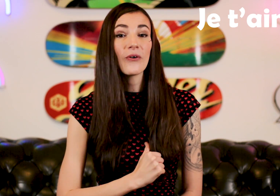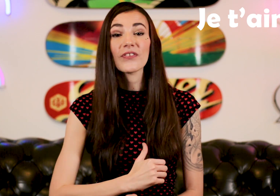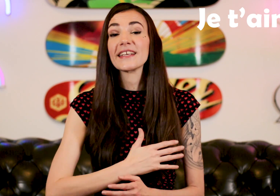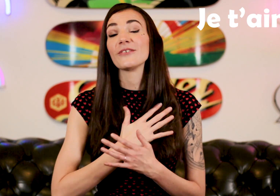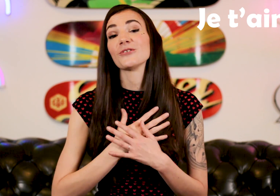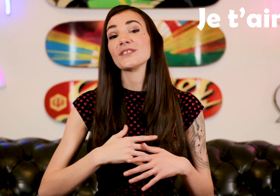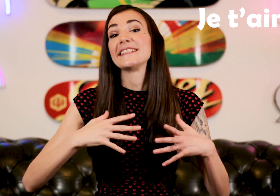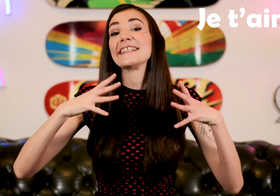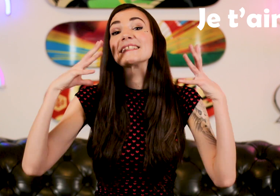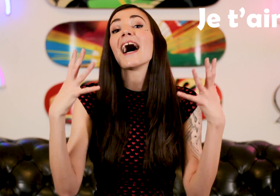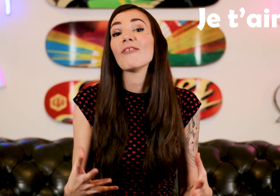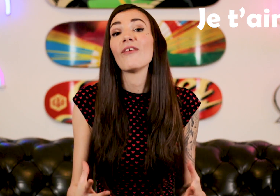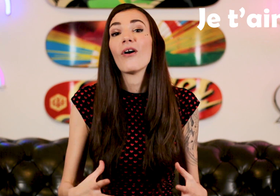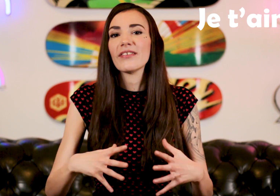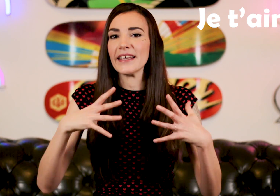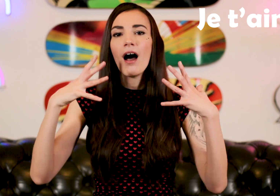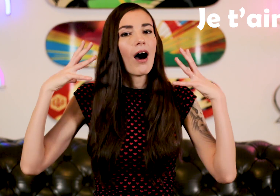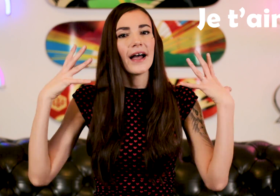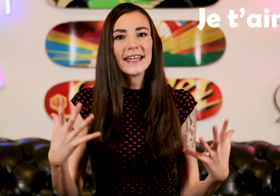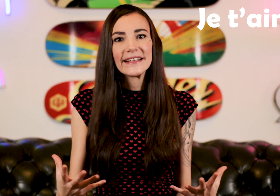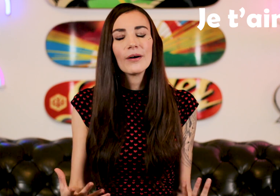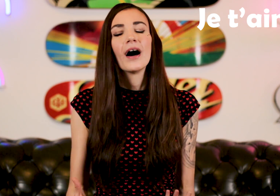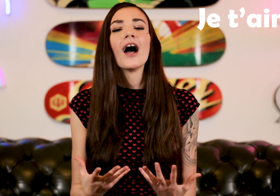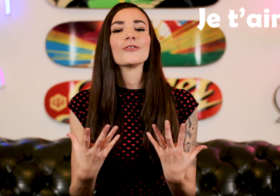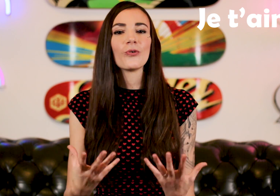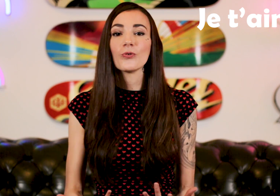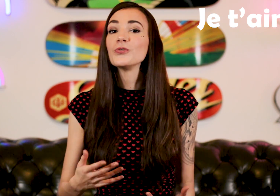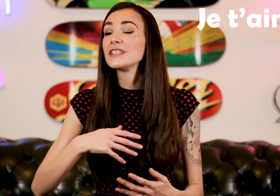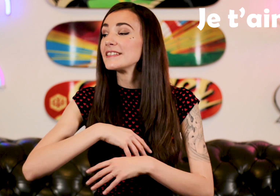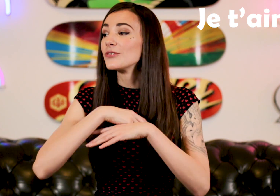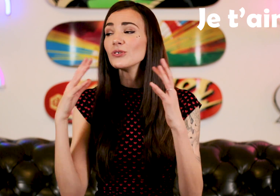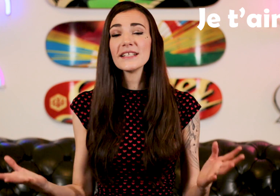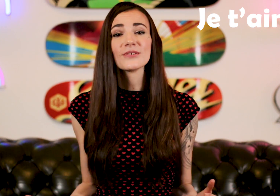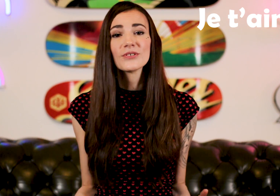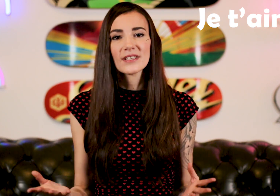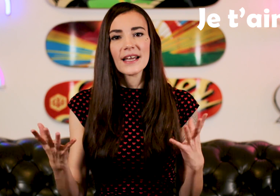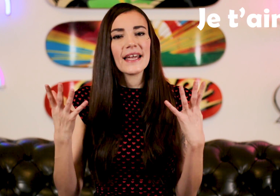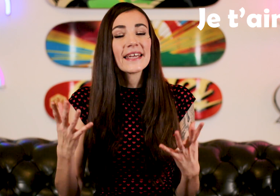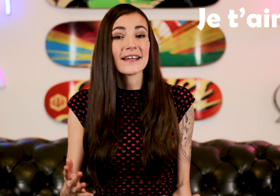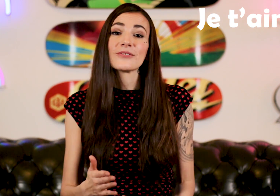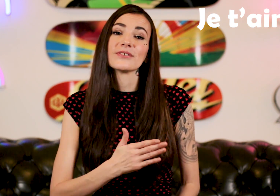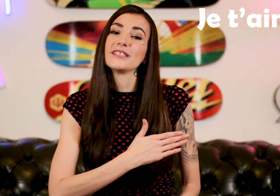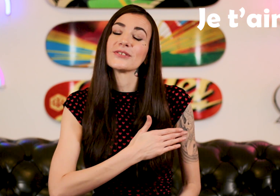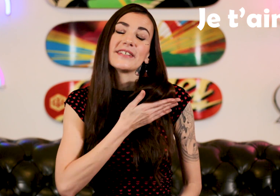fan, c'est quelque chose qui est très fort, c'est énorme. Donc on l'utilise à toutes les sauces. Et quand on dit je